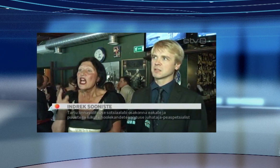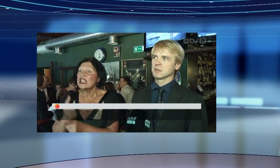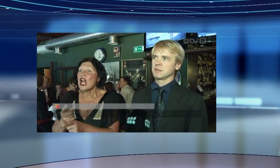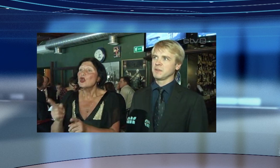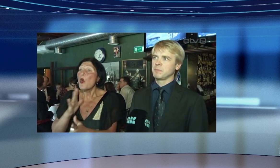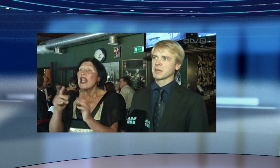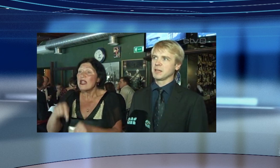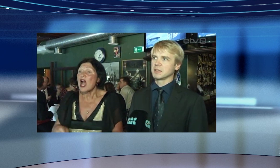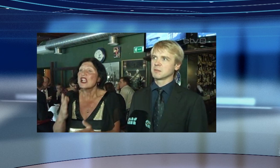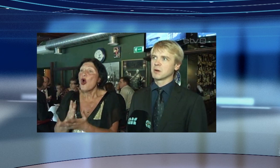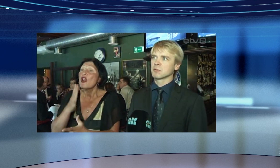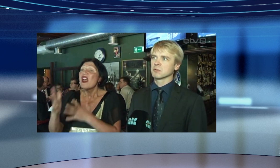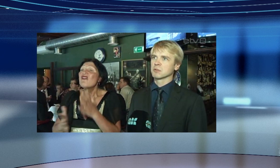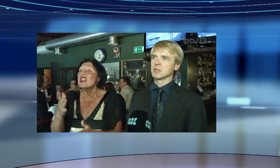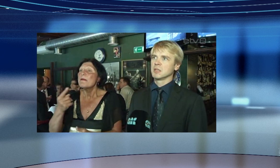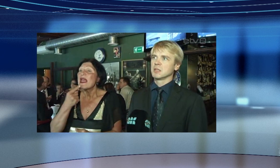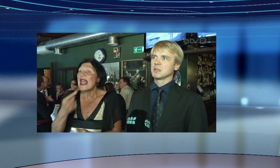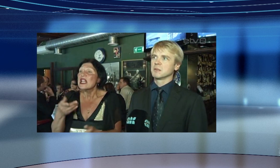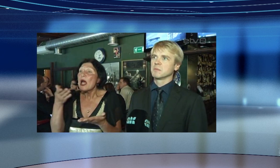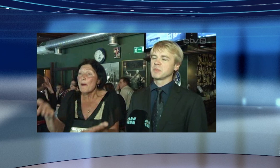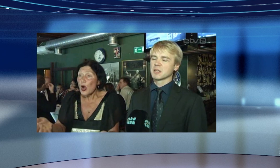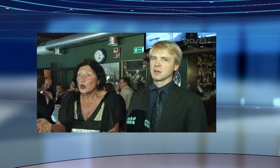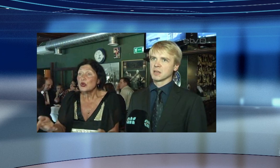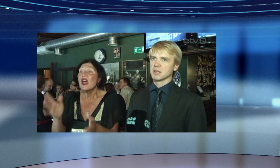on viipekeel pakutud pikka aega